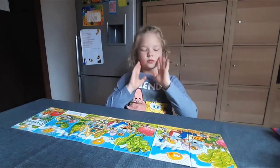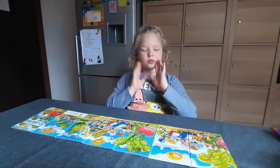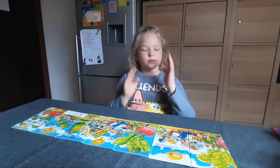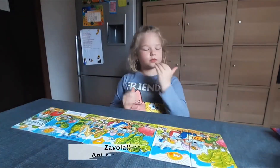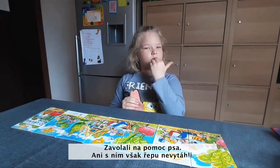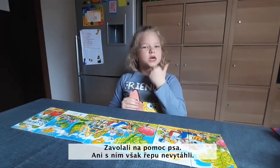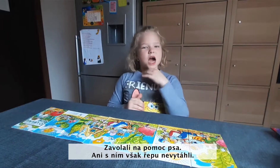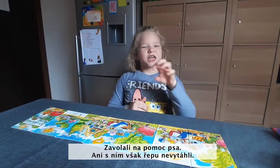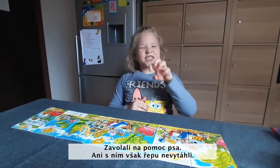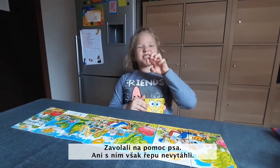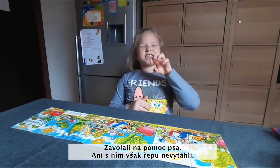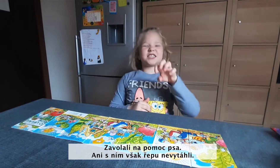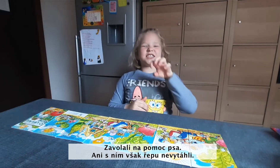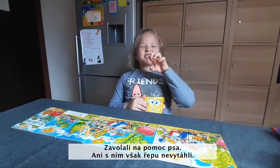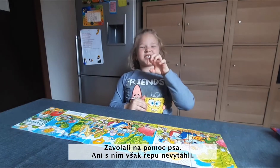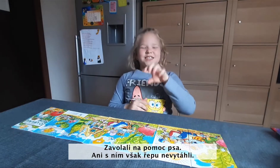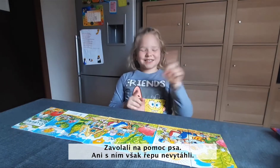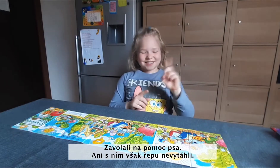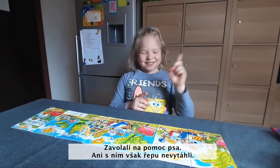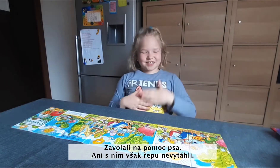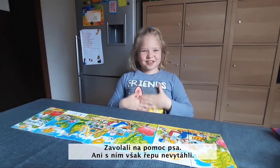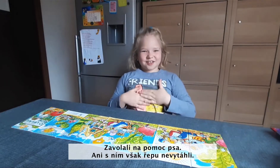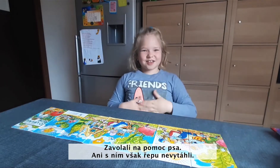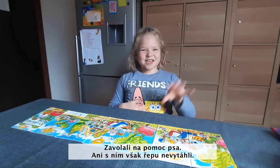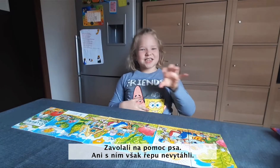Zavolali na pomoc psa. Ani s ním však řepu nevytáhli.